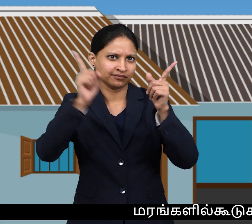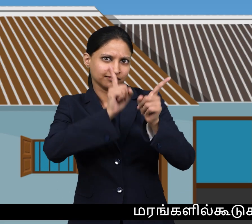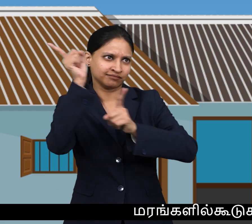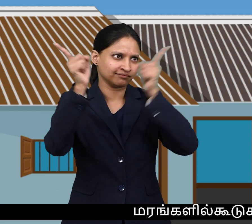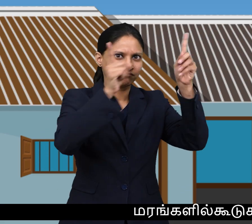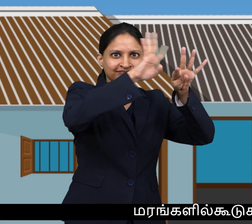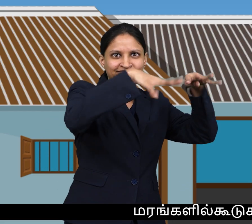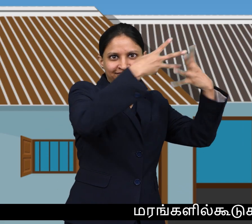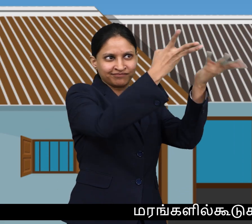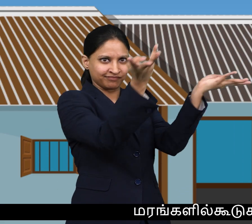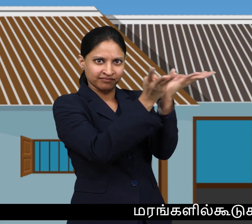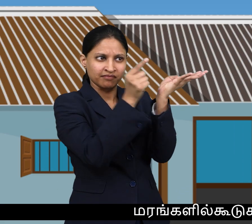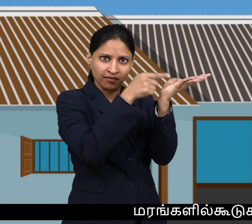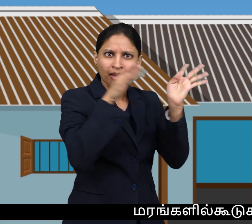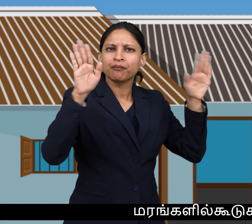மரங்களில் கூடு கட்டும் சில பறவைகள்: